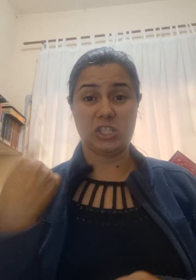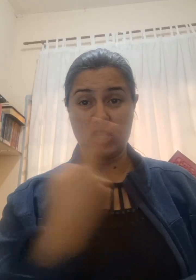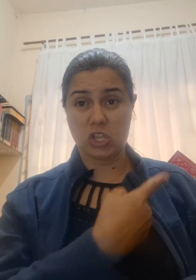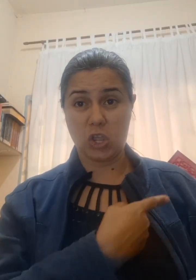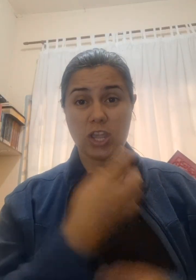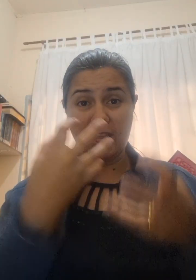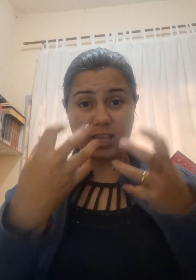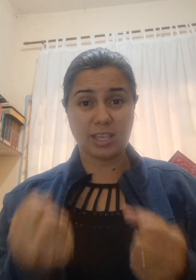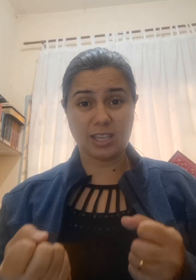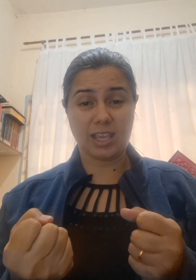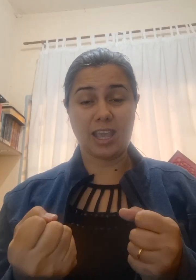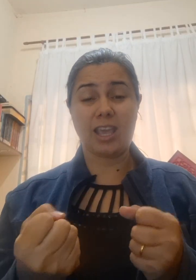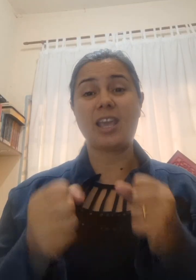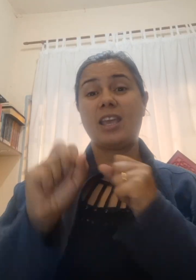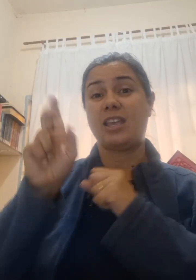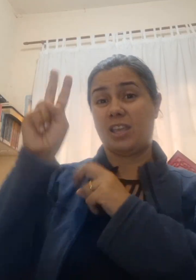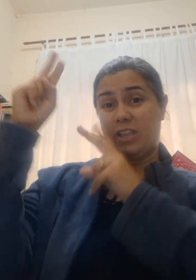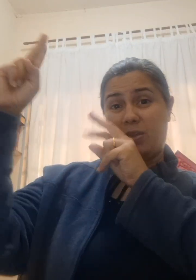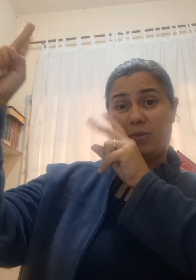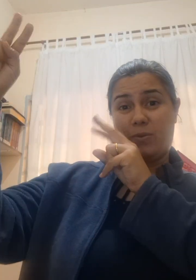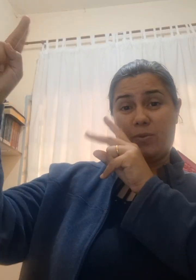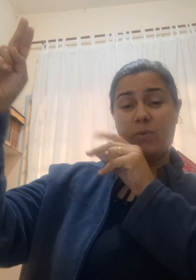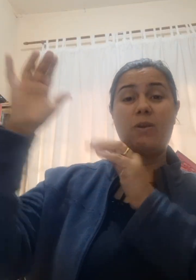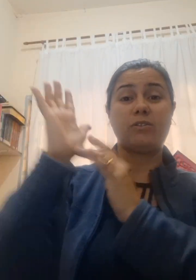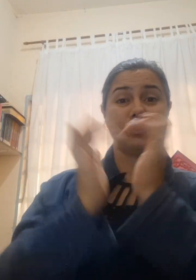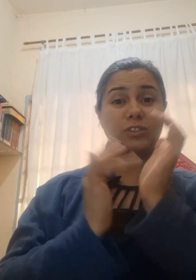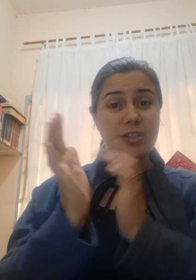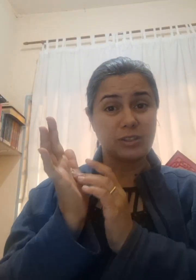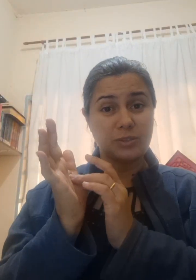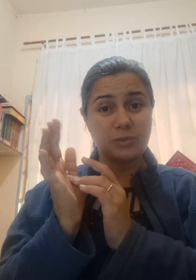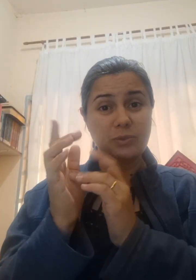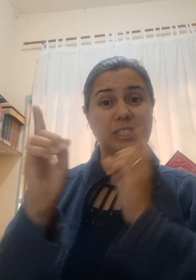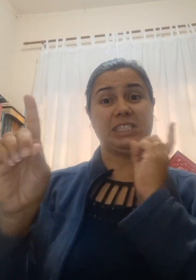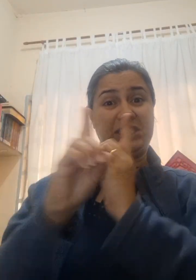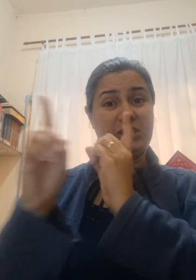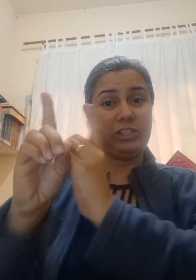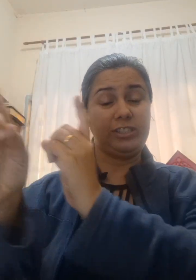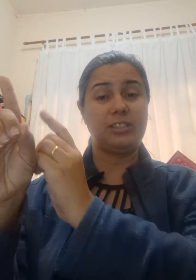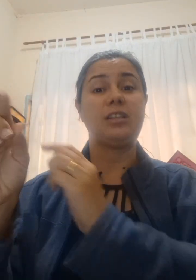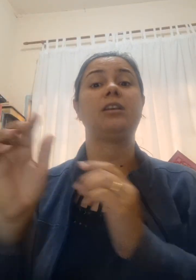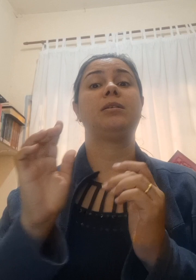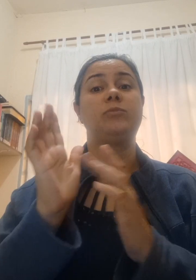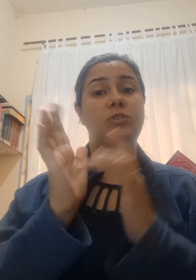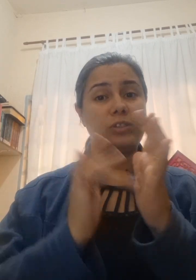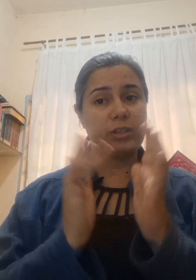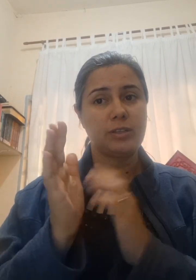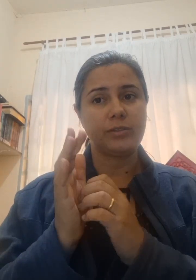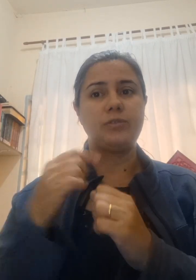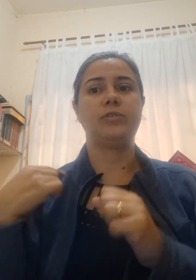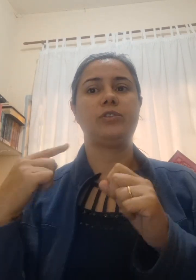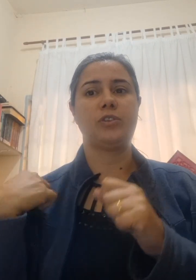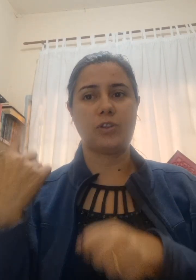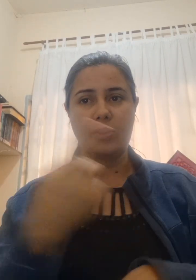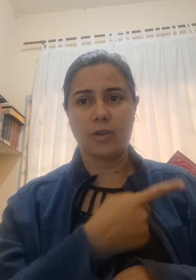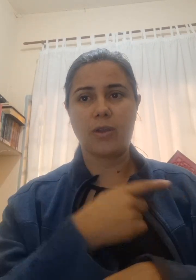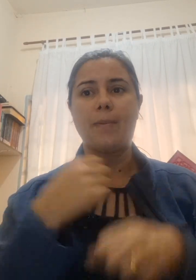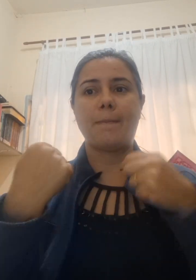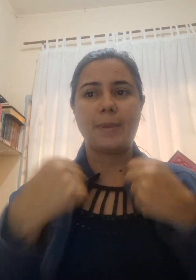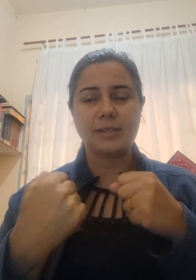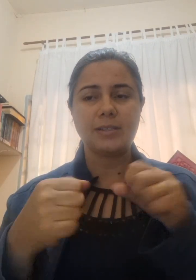Se nós queremos ser igual a Jesus, ser discípulo de Jesus, nós